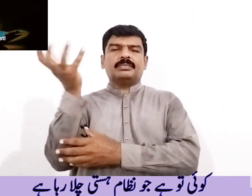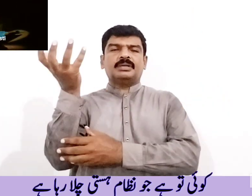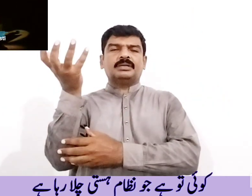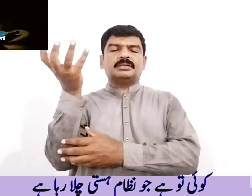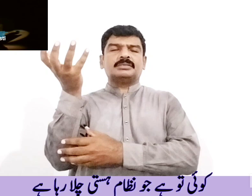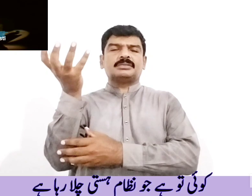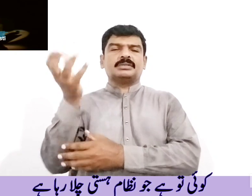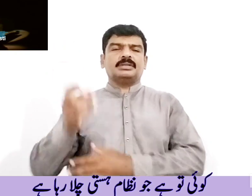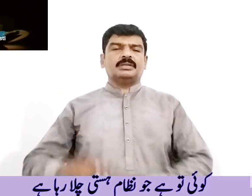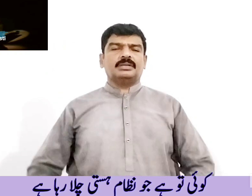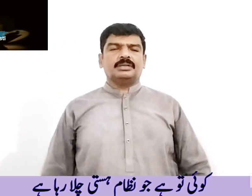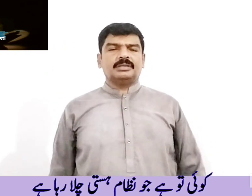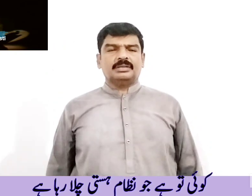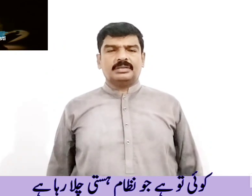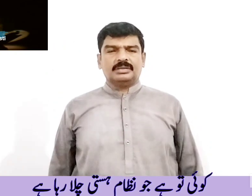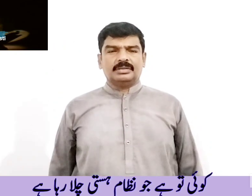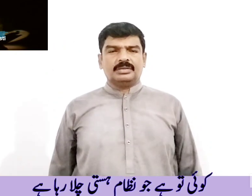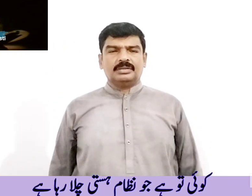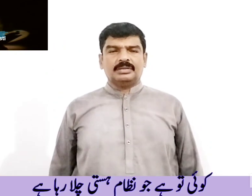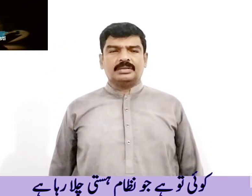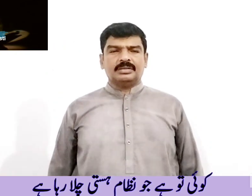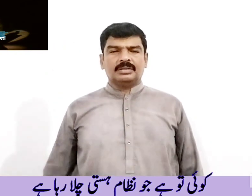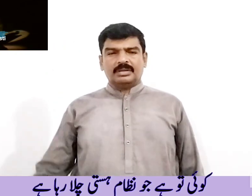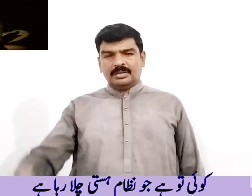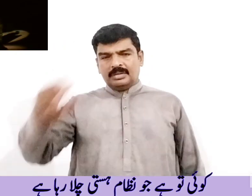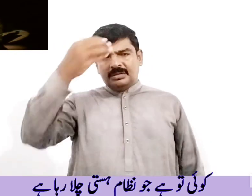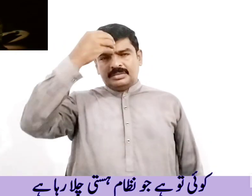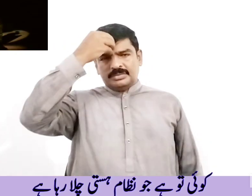निज़ाम हस्ती